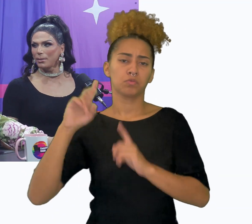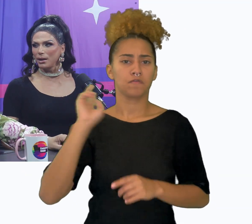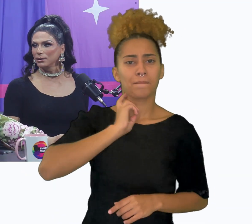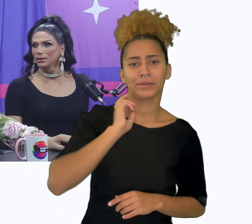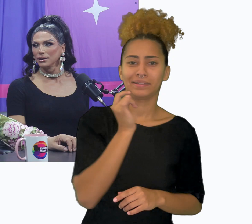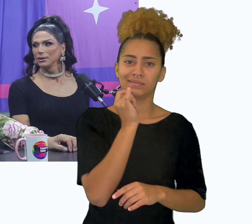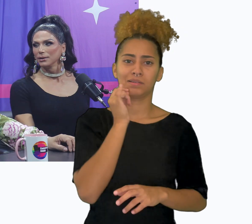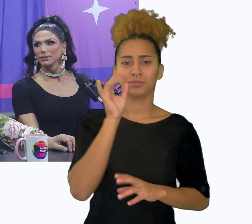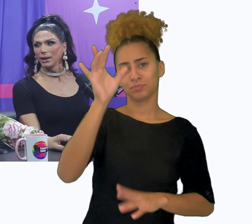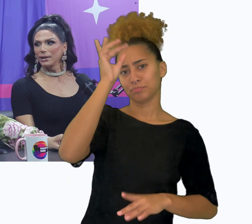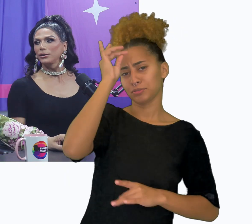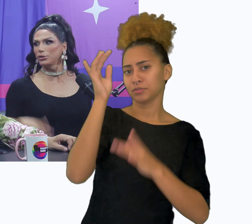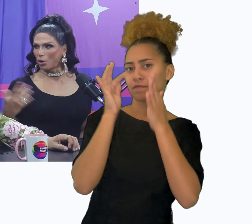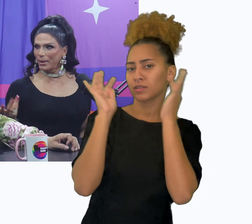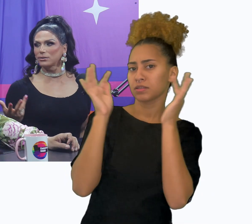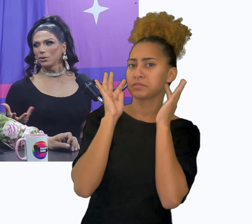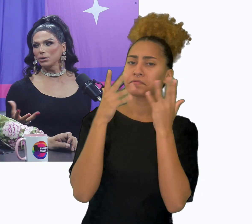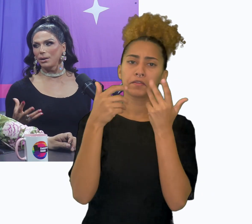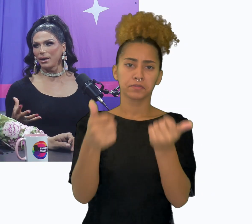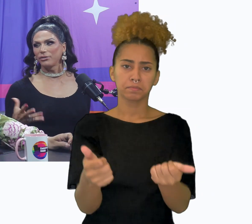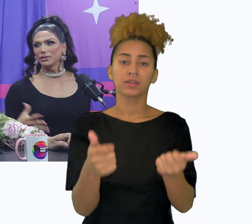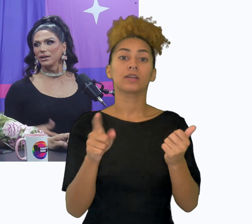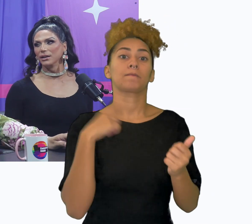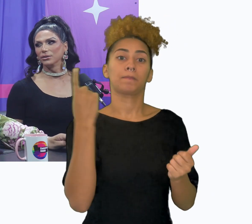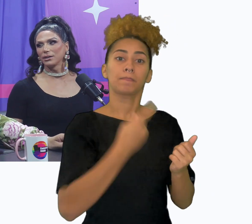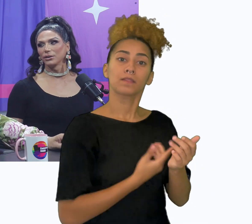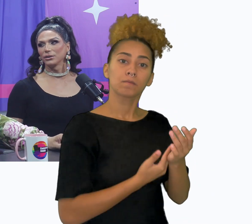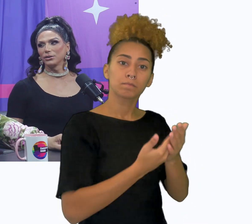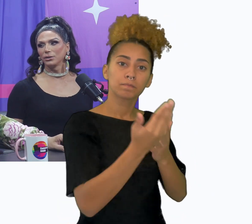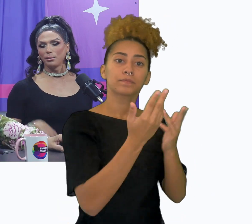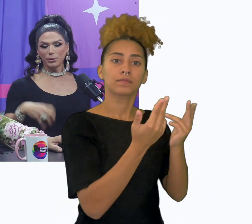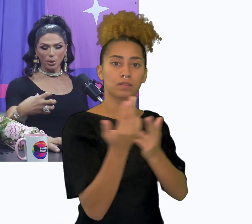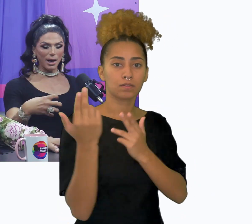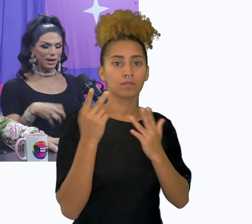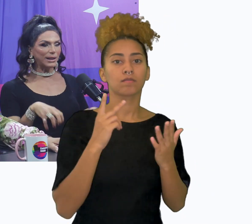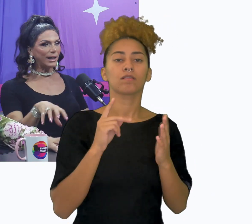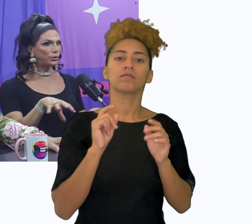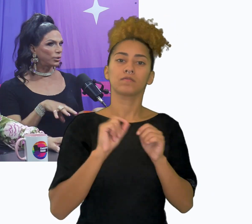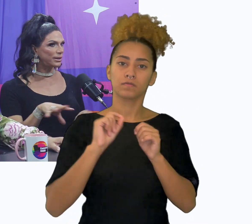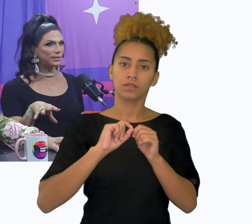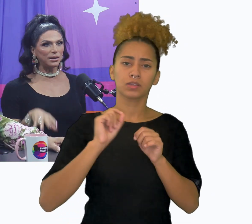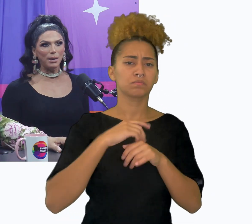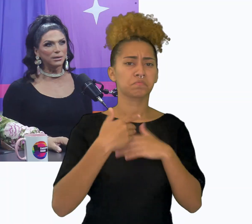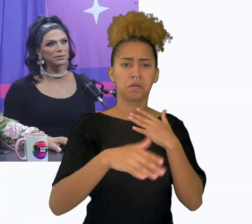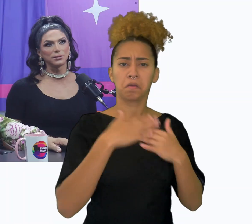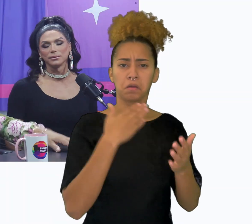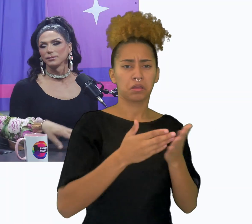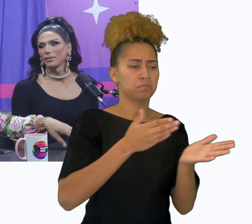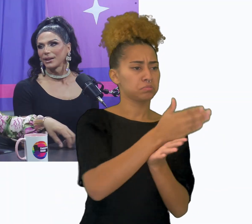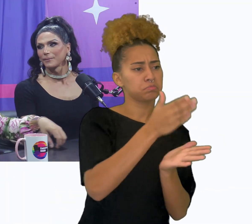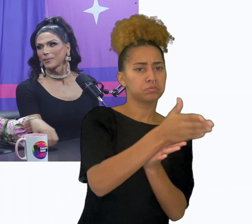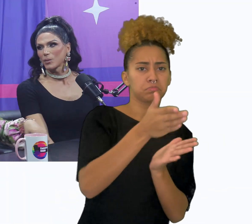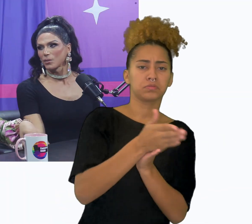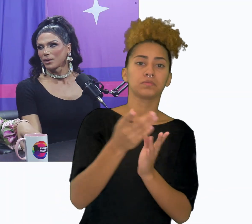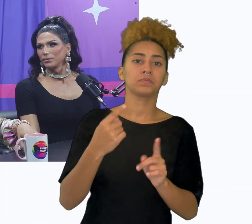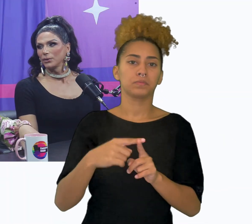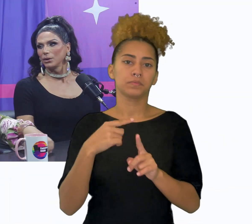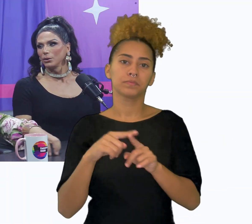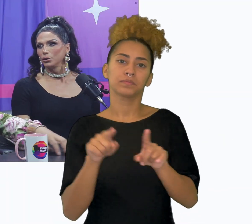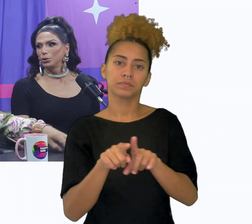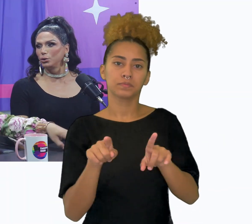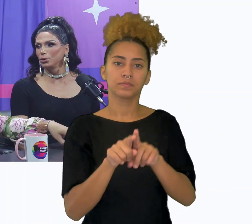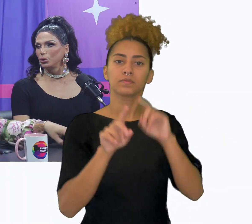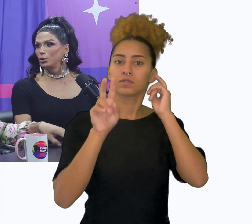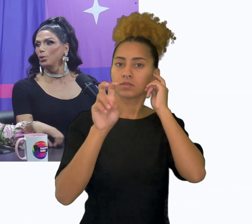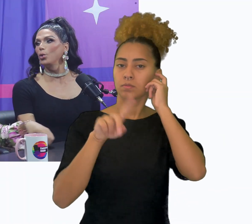e tá tudo bem. E a gente começou também a fazer isso. A gente começou a andar em todos esses segmentos. E também pela questão